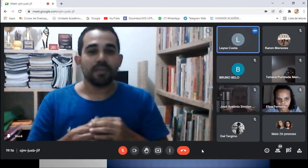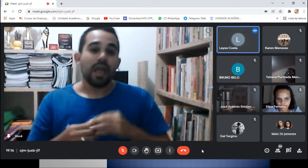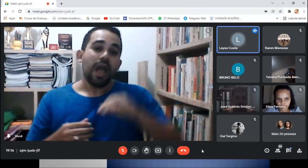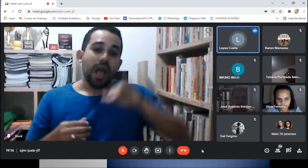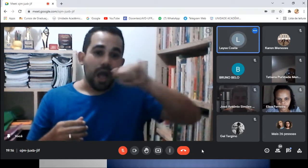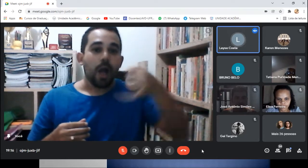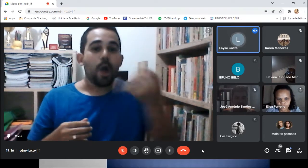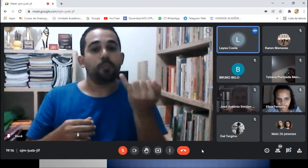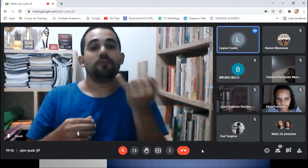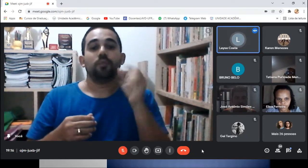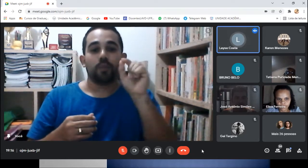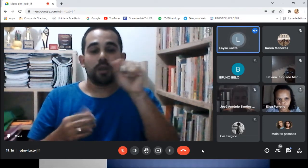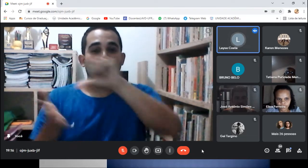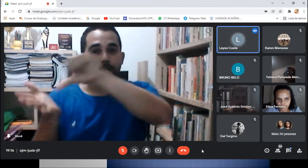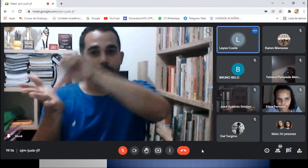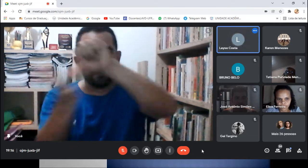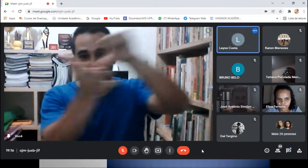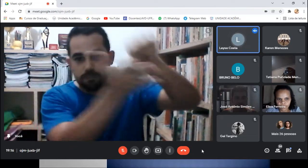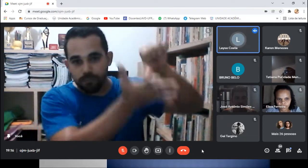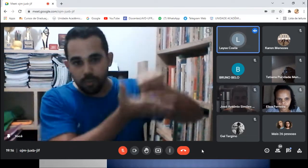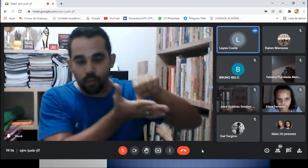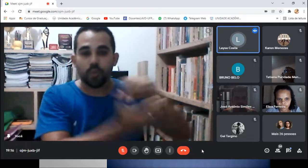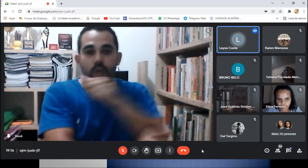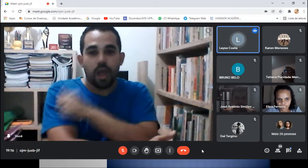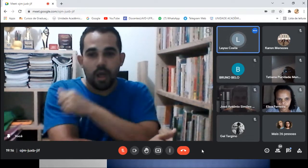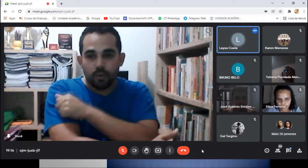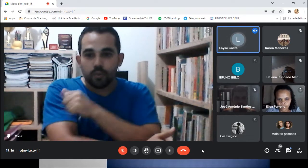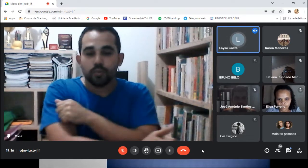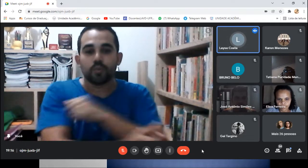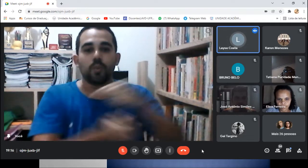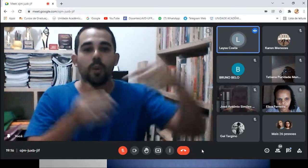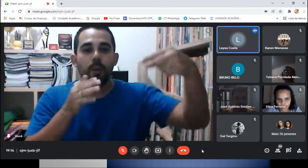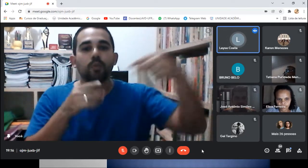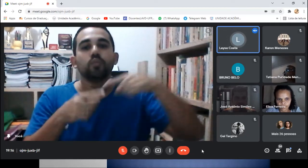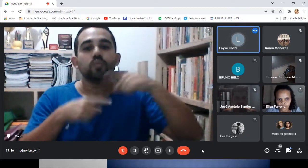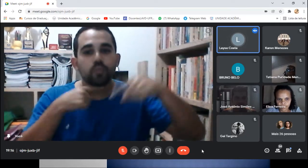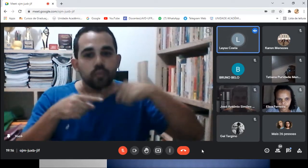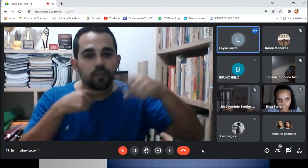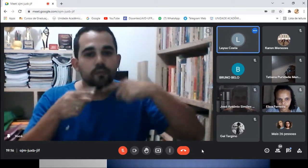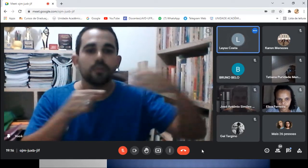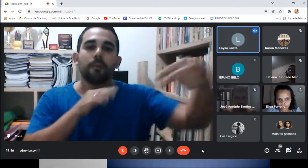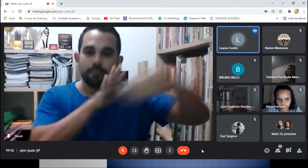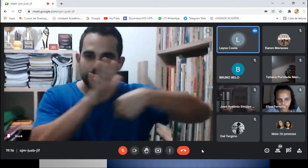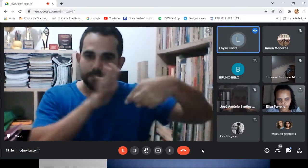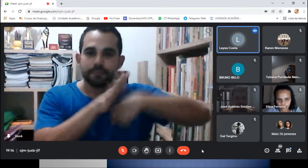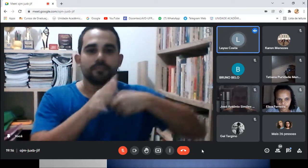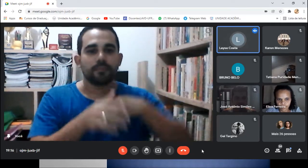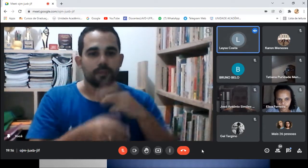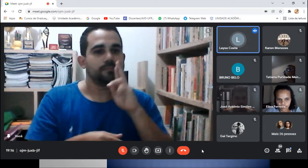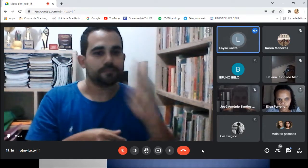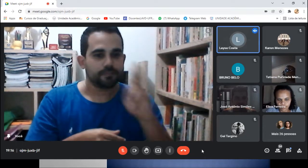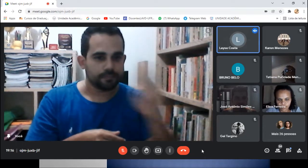são muitos, coisa boa. Então, estou aproveitando aqui os polos, né? Vocês alunos. Se vocês tiverem dúvida, vocês podem